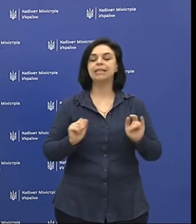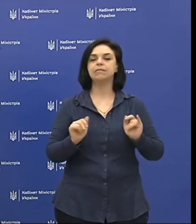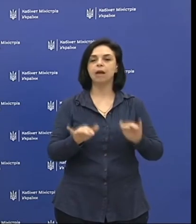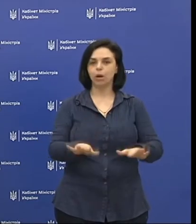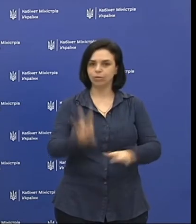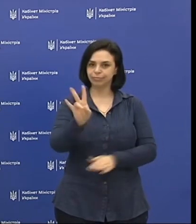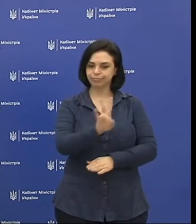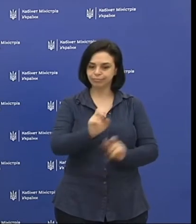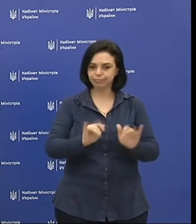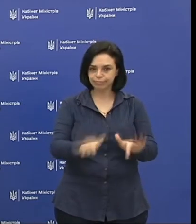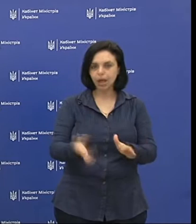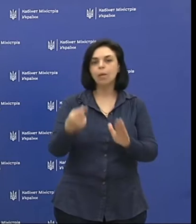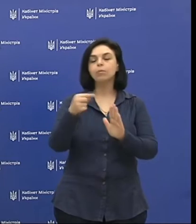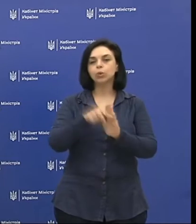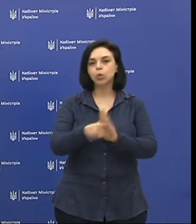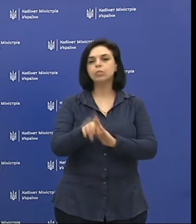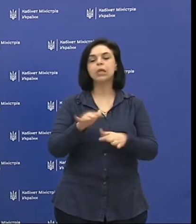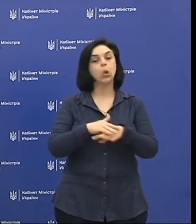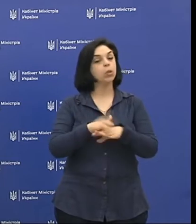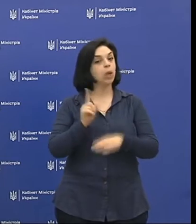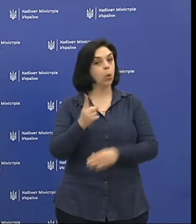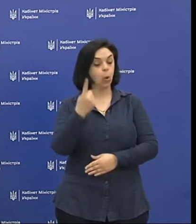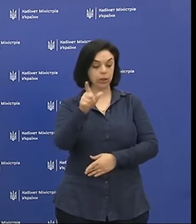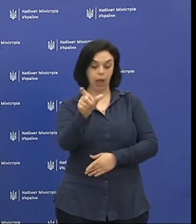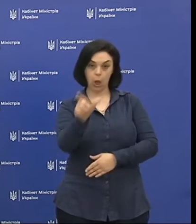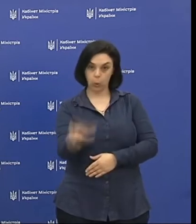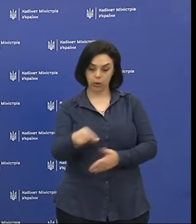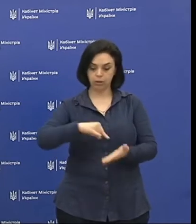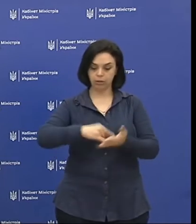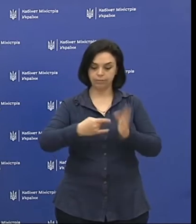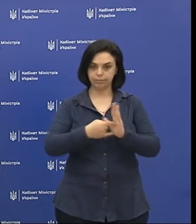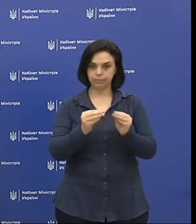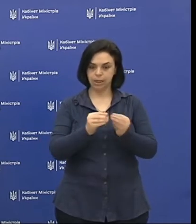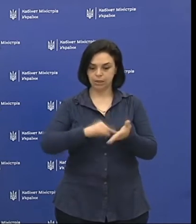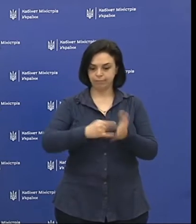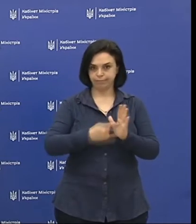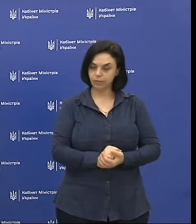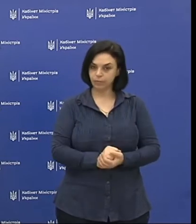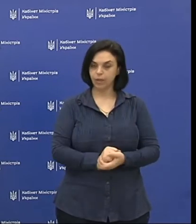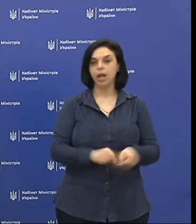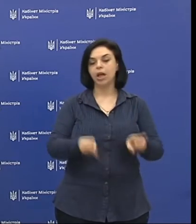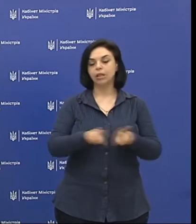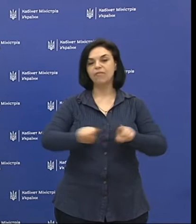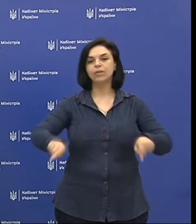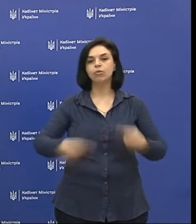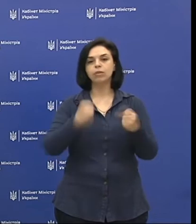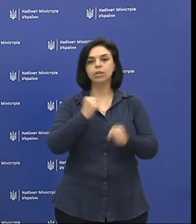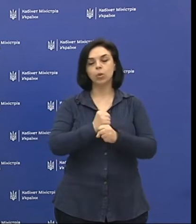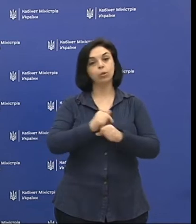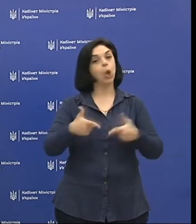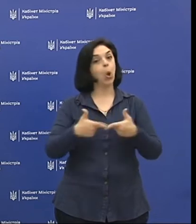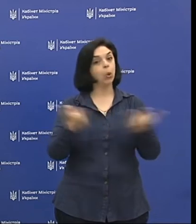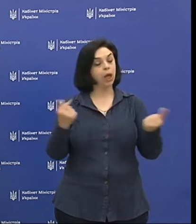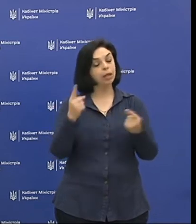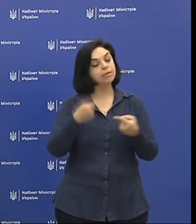заходів, при тому з розрахунку, що одна людина на 10 квадратних метрів. Відновлюється робота готелів, але